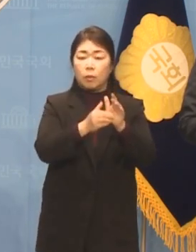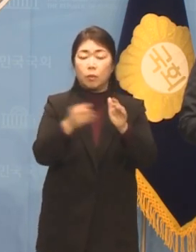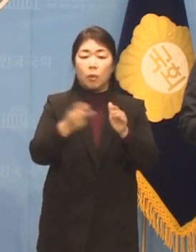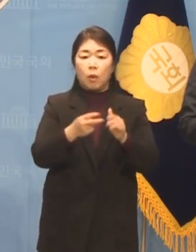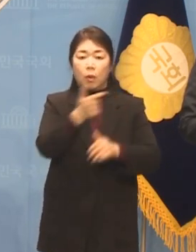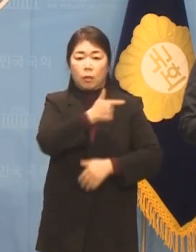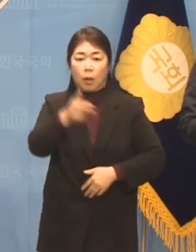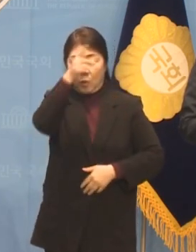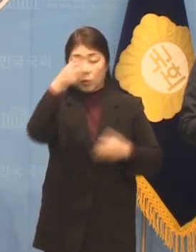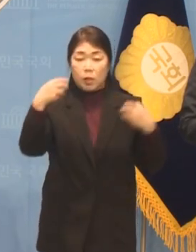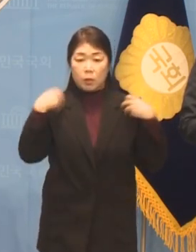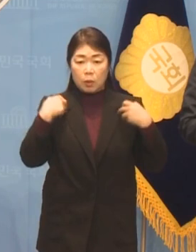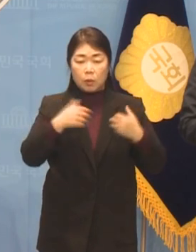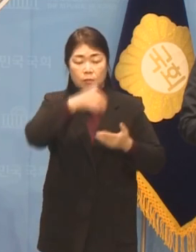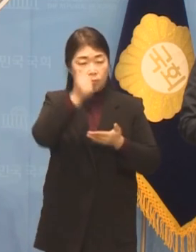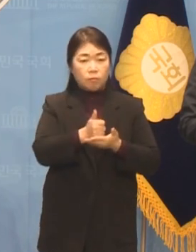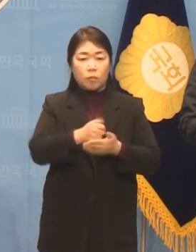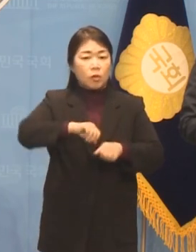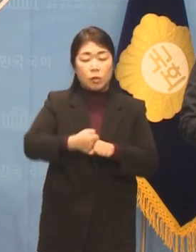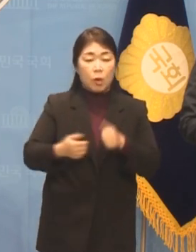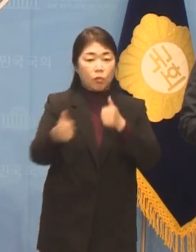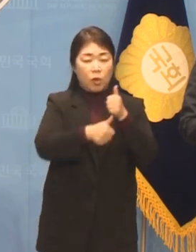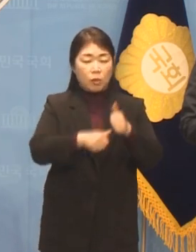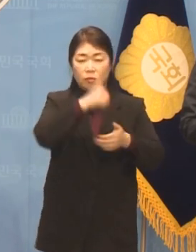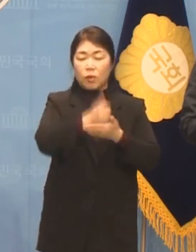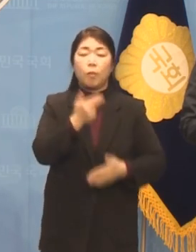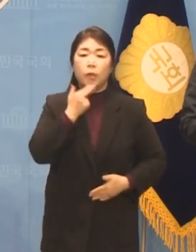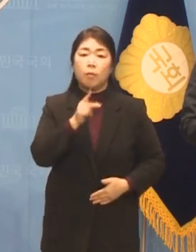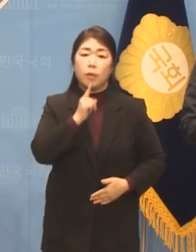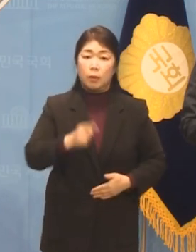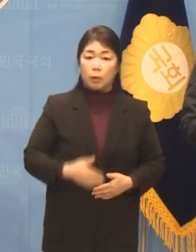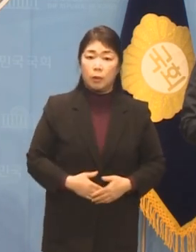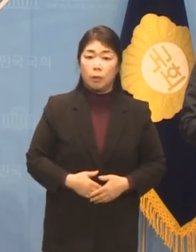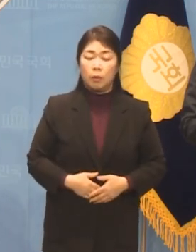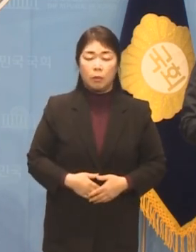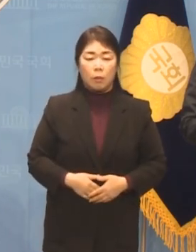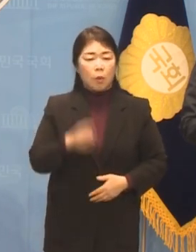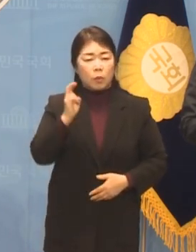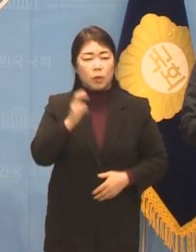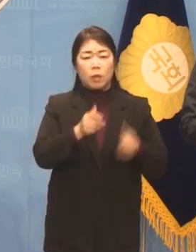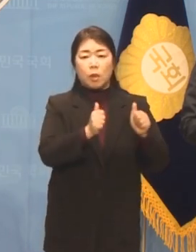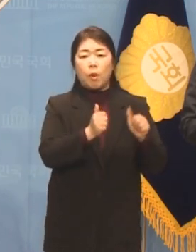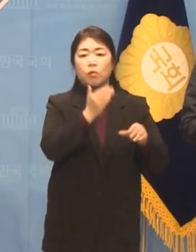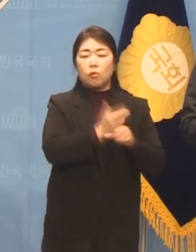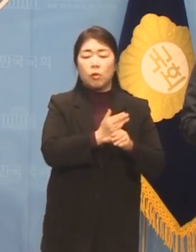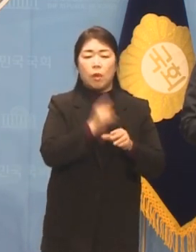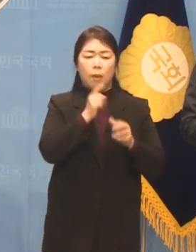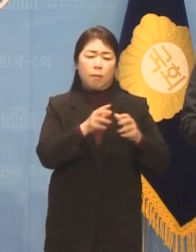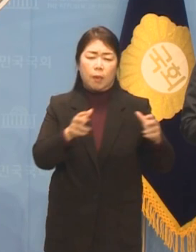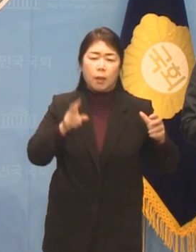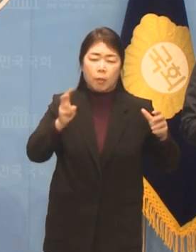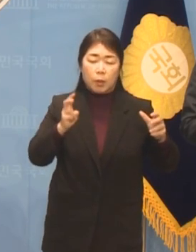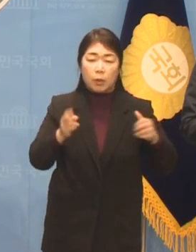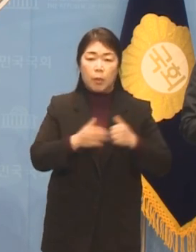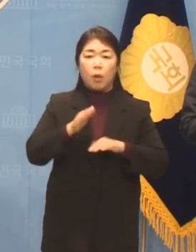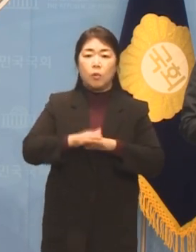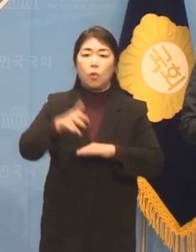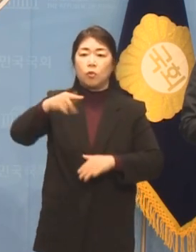무혐의 결정을 했다고 했습니다. 재판 중이라 논란이 있을 것이 불보듯 뻔한 상황에서